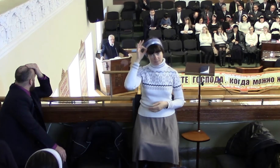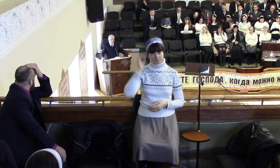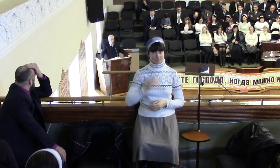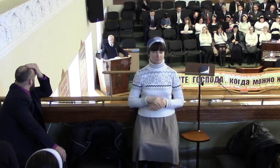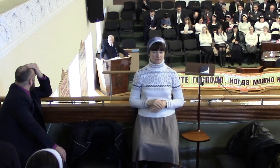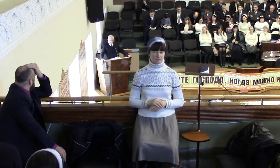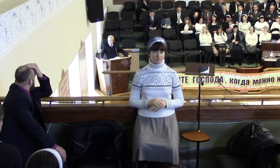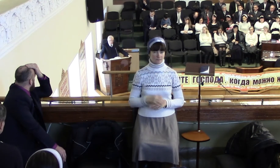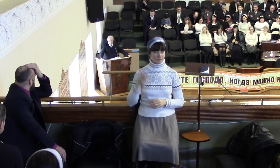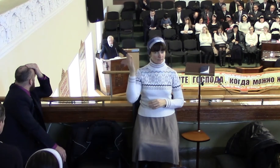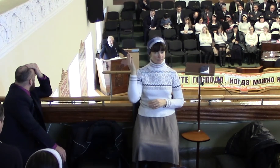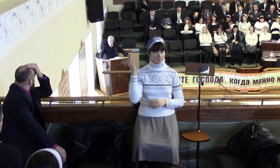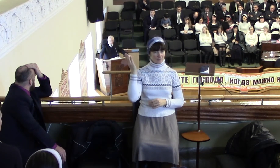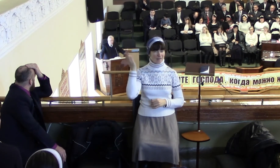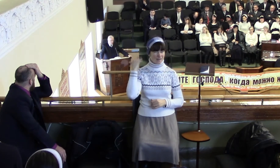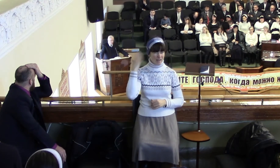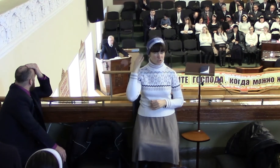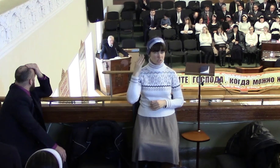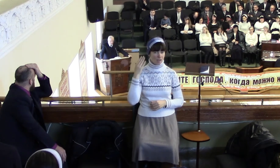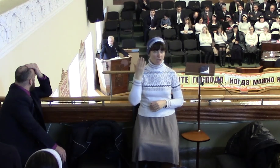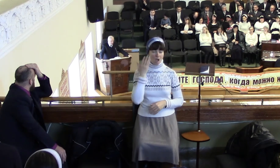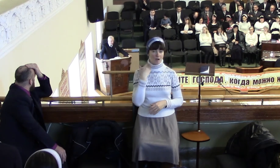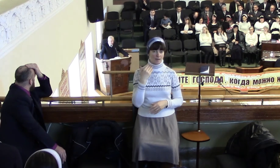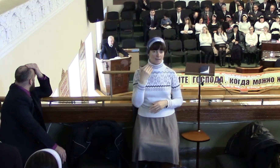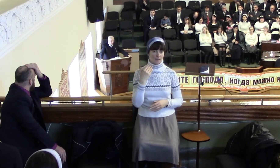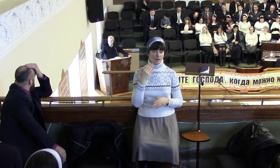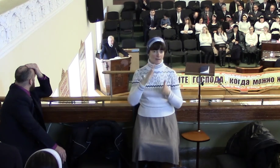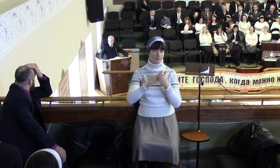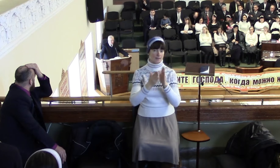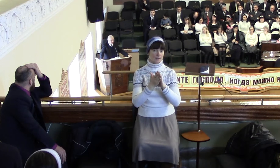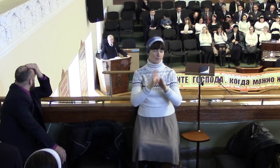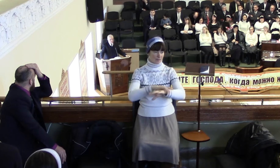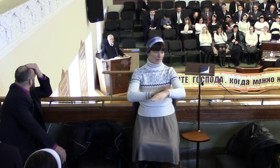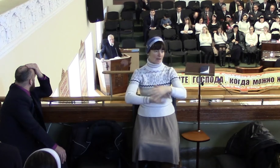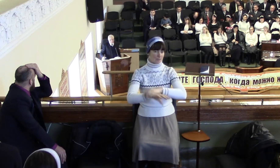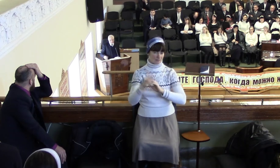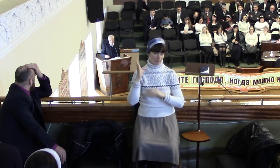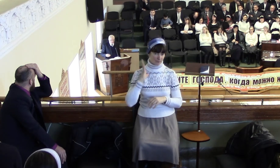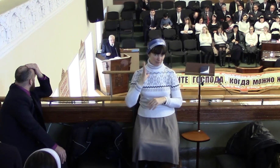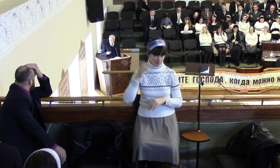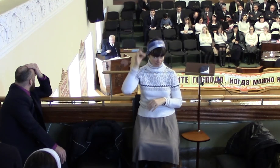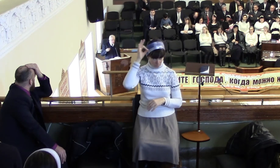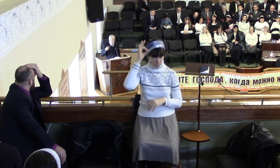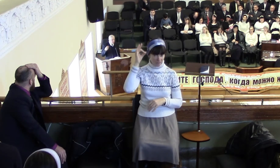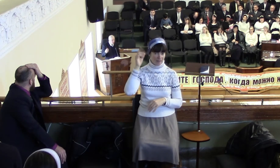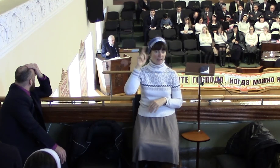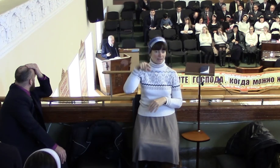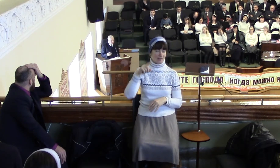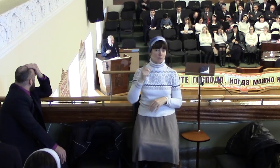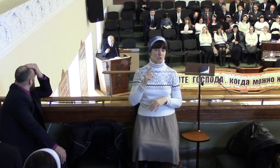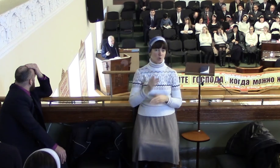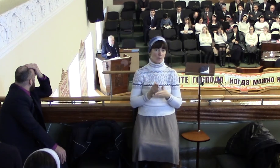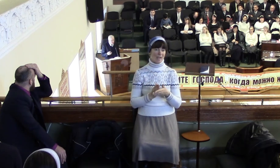принесен был при выходе из Египта, чтобы помазать косяки дверей, и Израиль должен был из года в